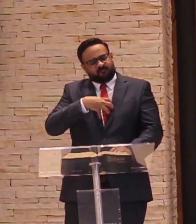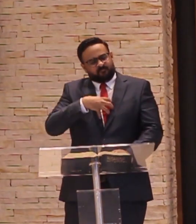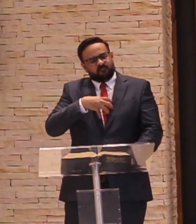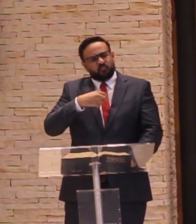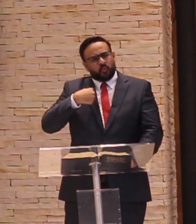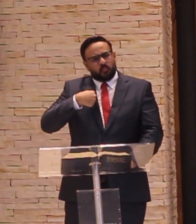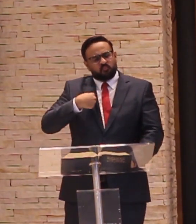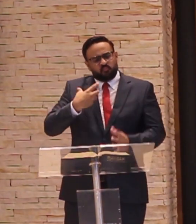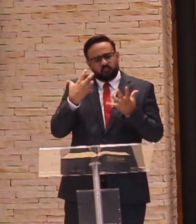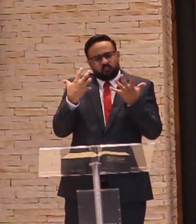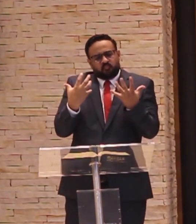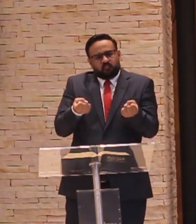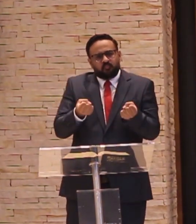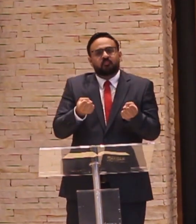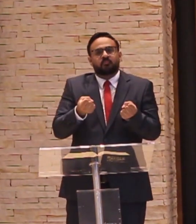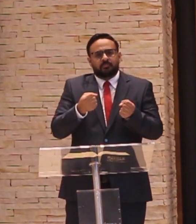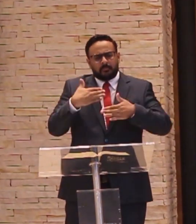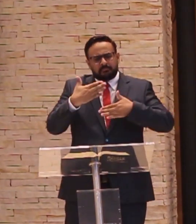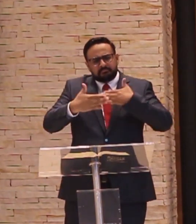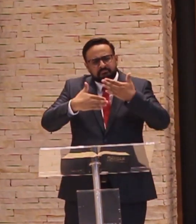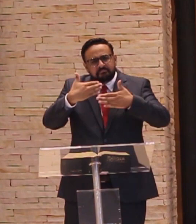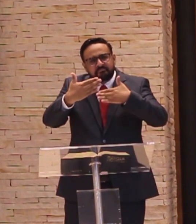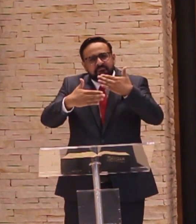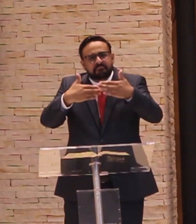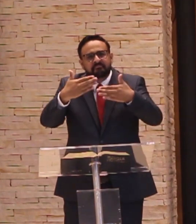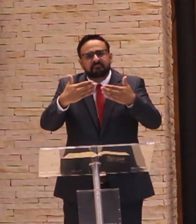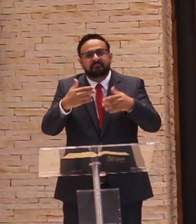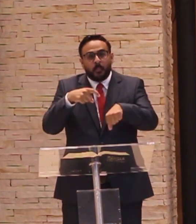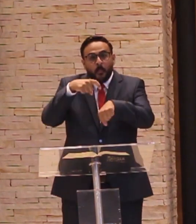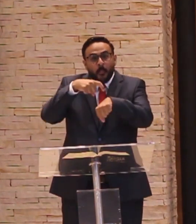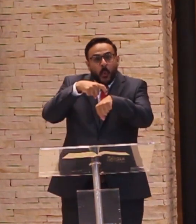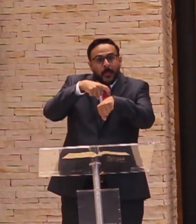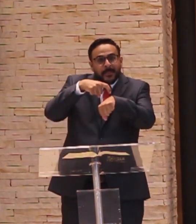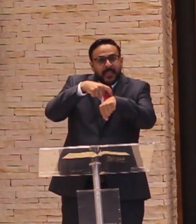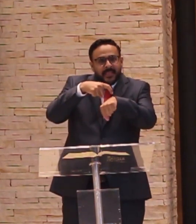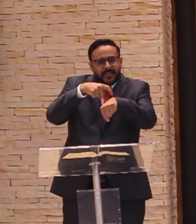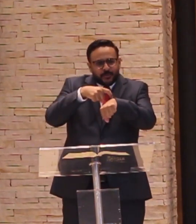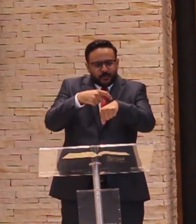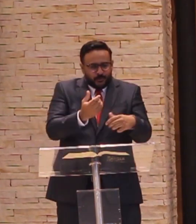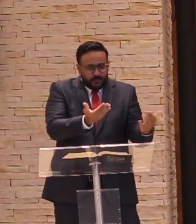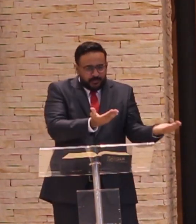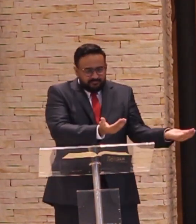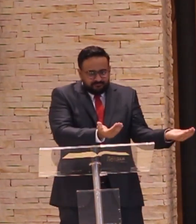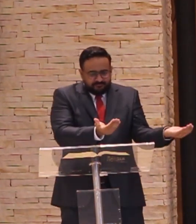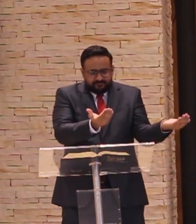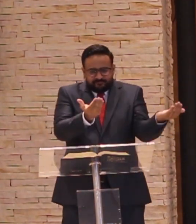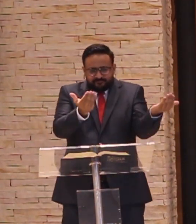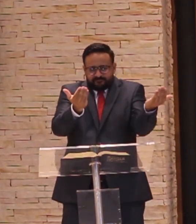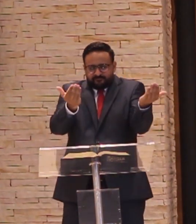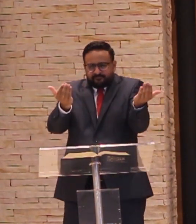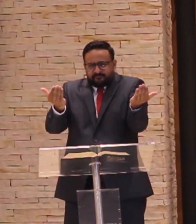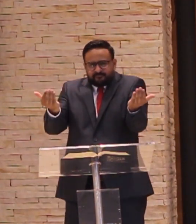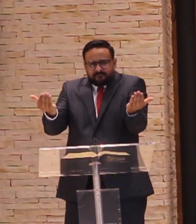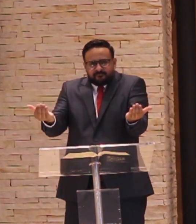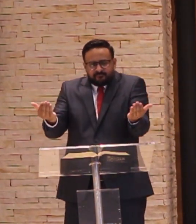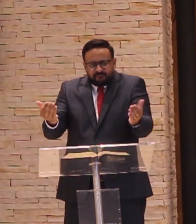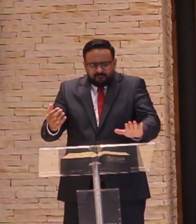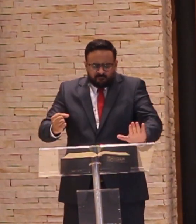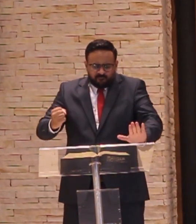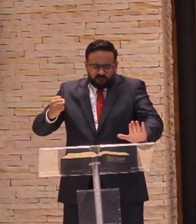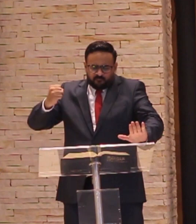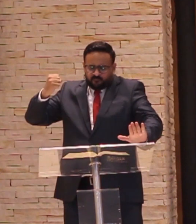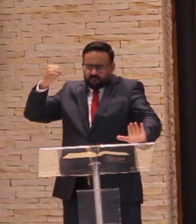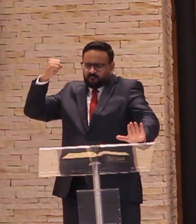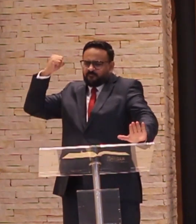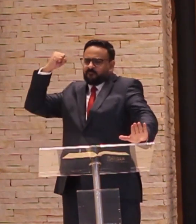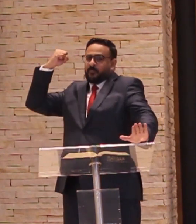sua intimidade e no seu conhecimento em Deus. Assim, ele então partiu para